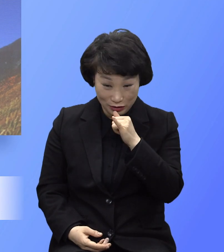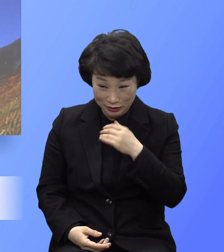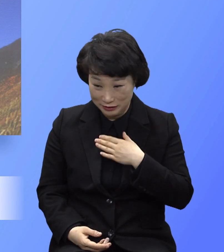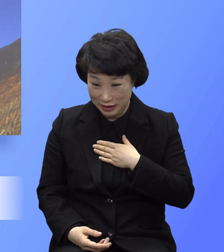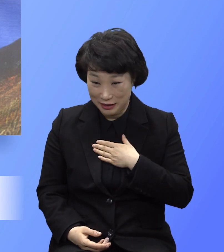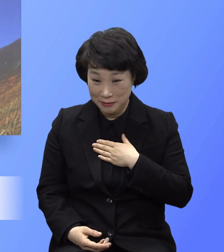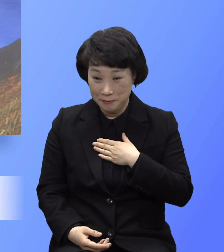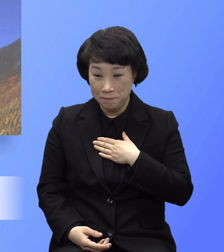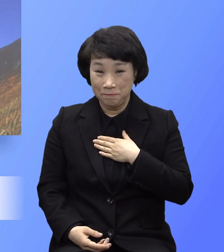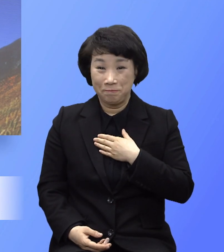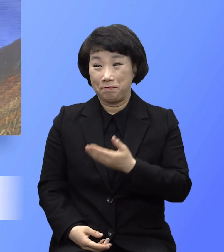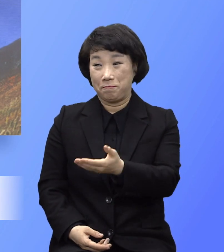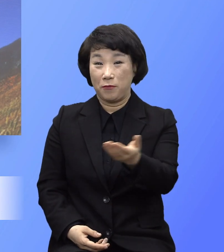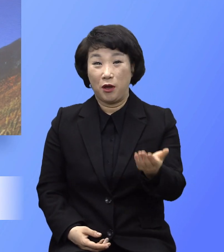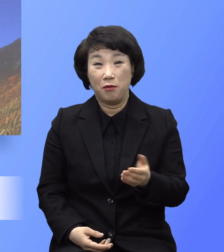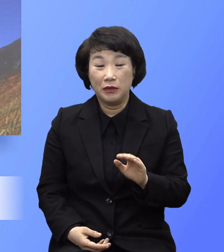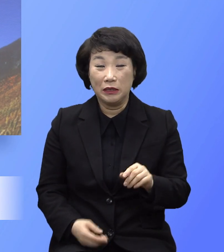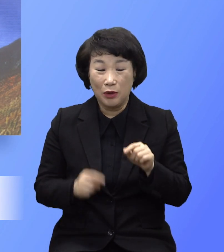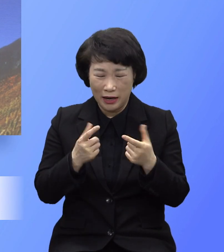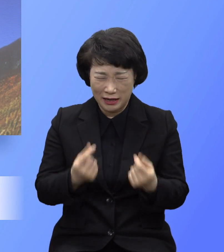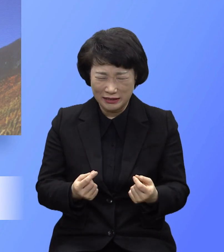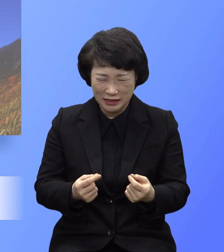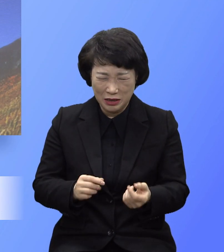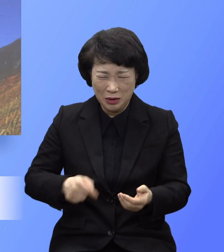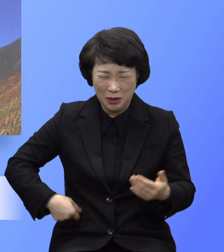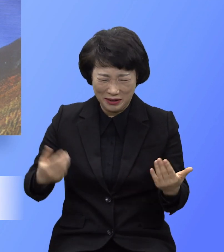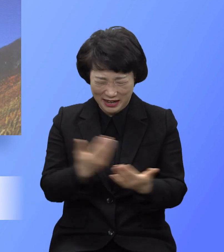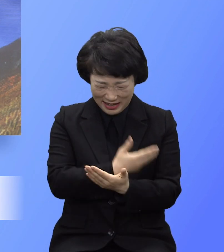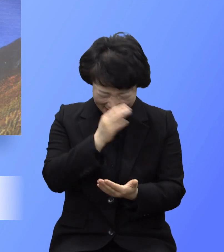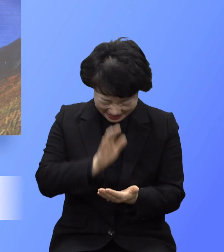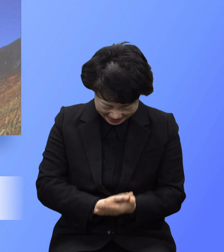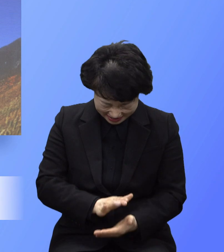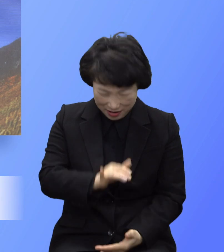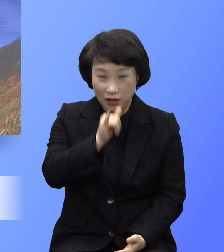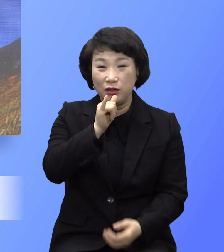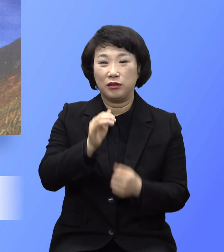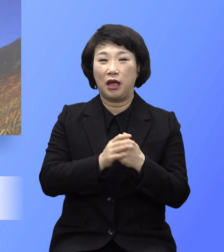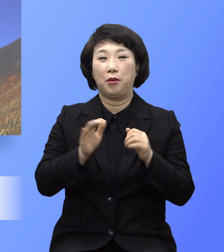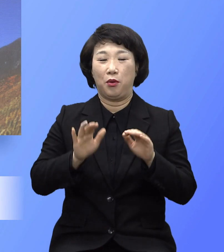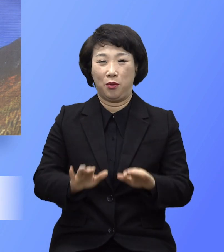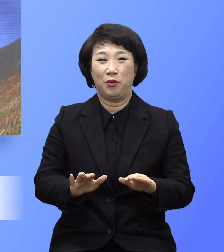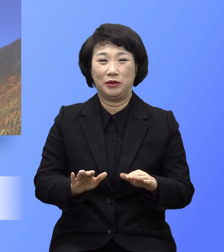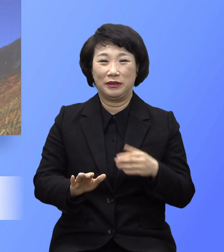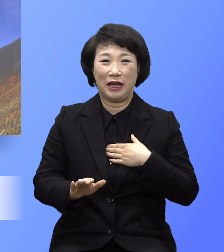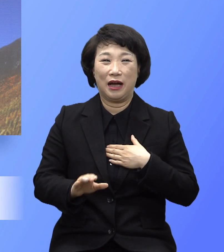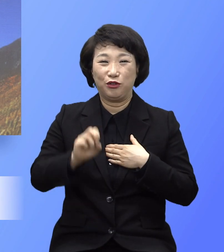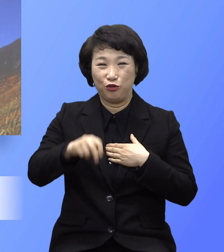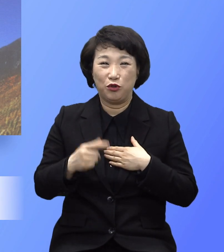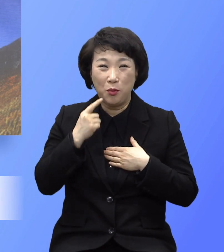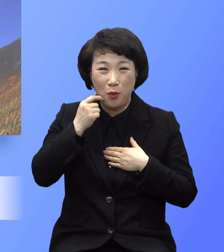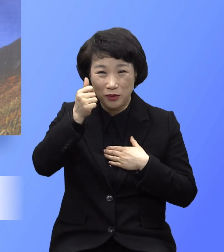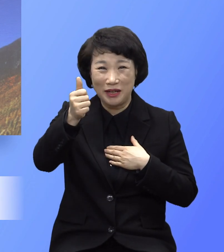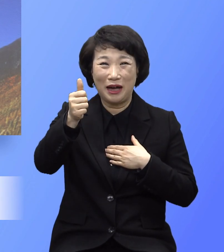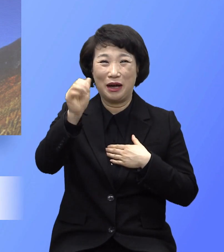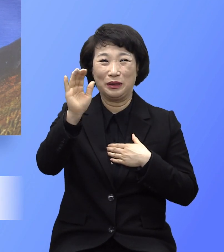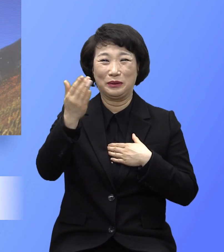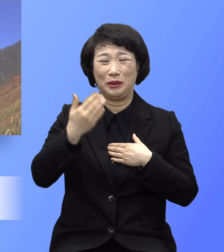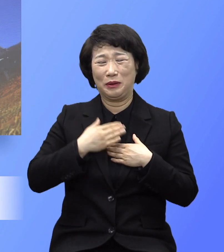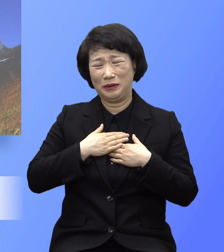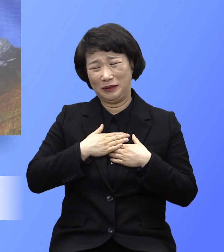경험. 여러분, 이런 뜨거운 회개가 있었기에 오늘의 윤석전 목사가 된